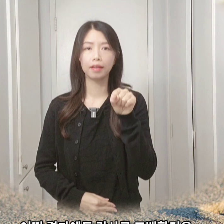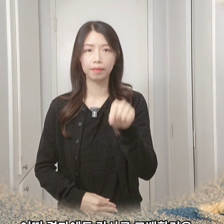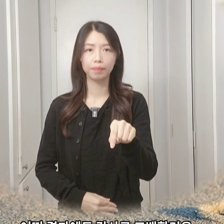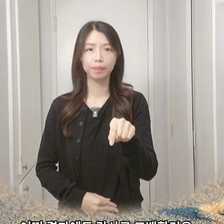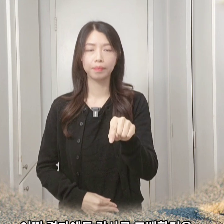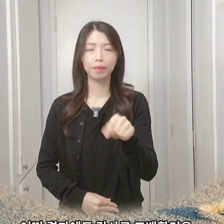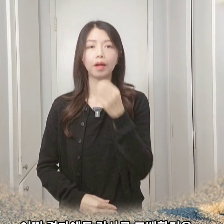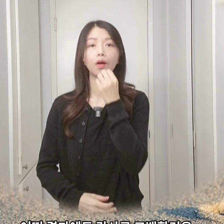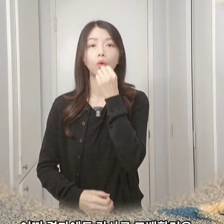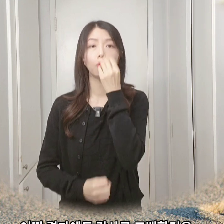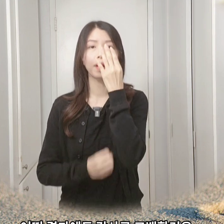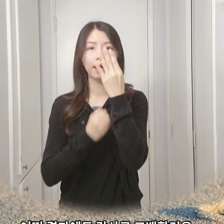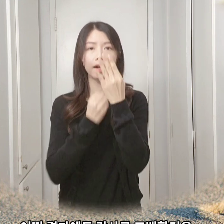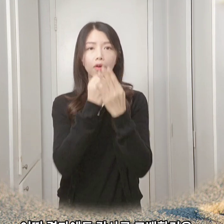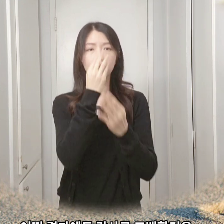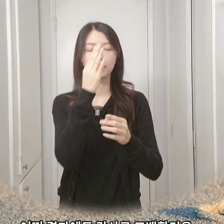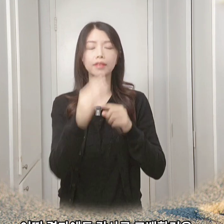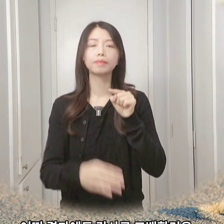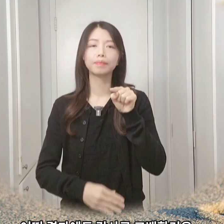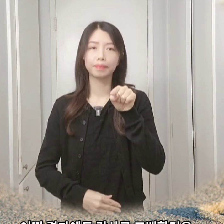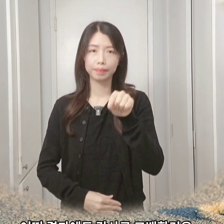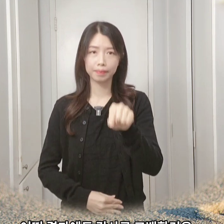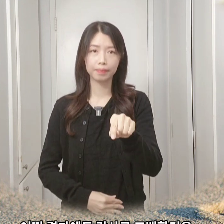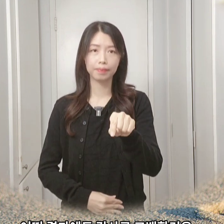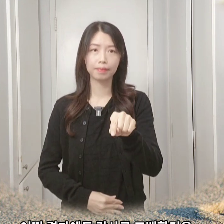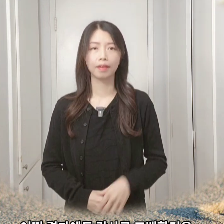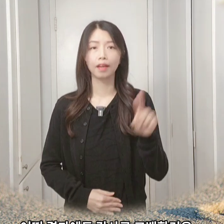됩니다. 고백할 것은